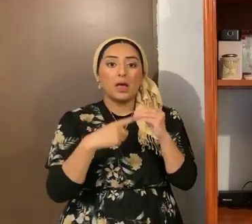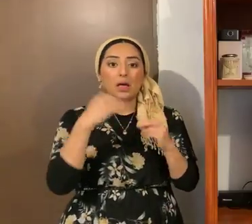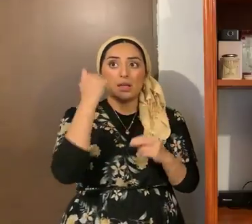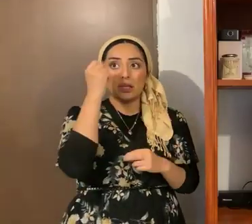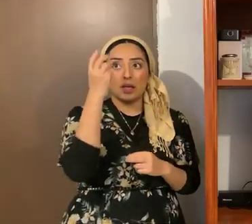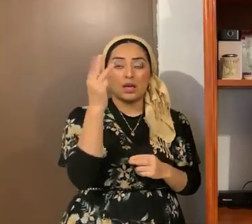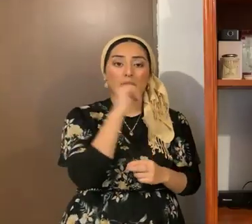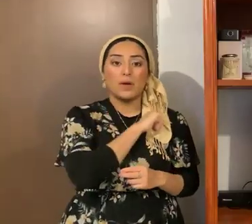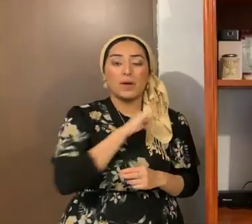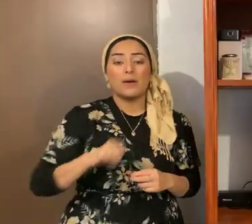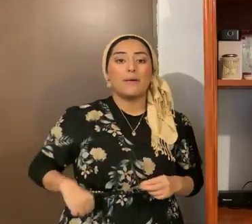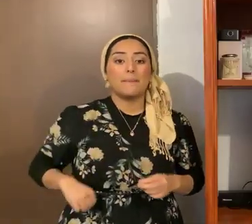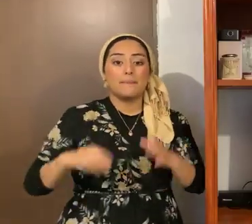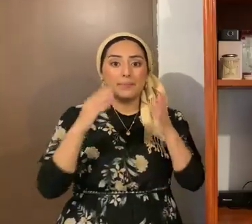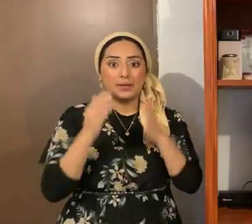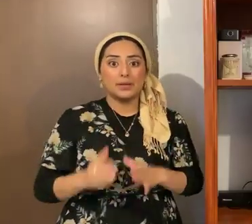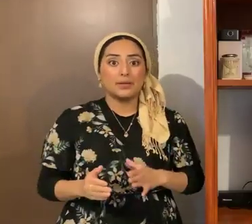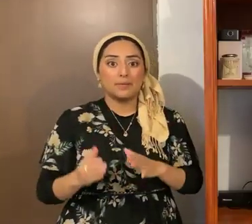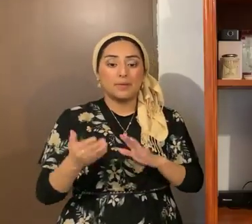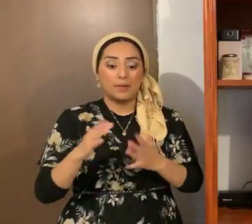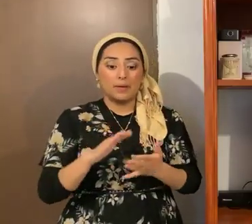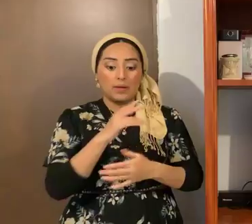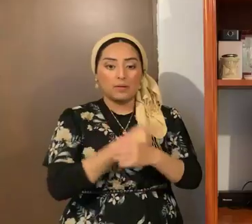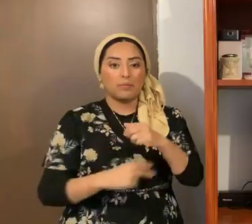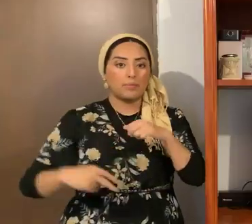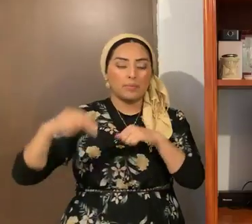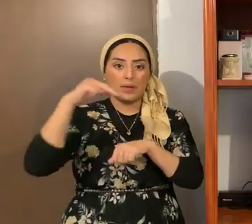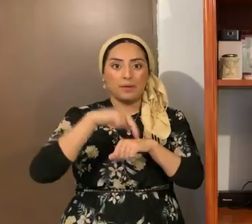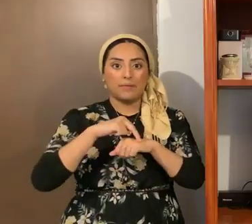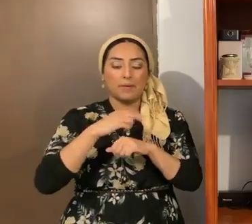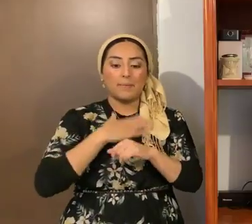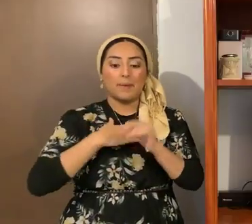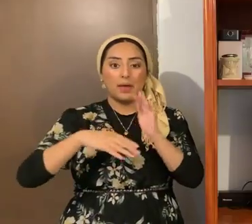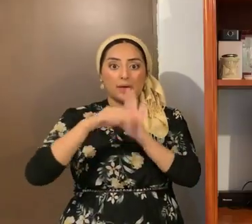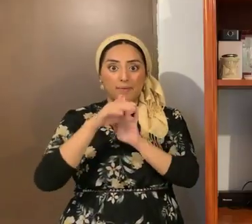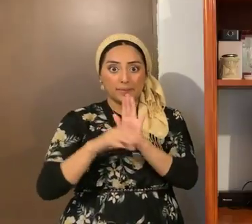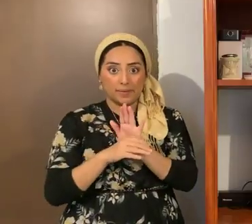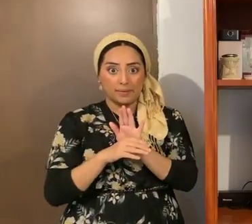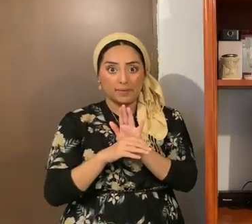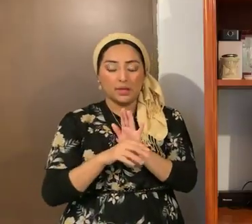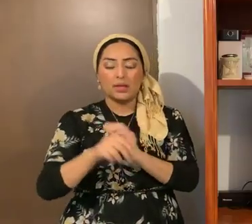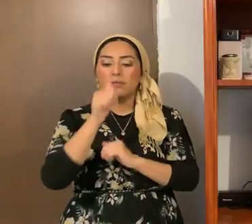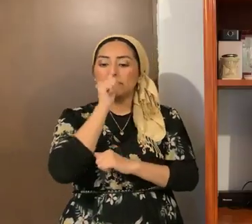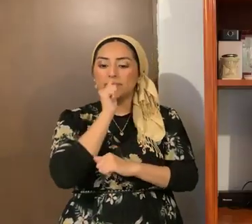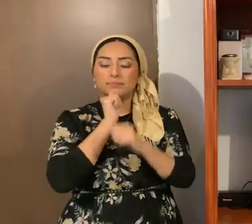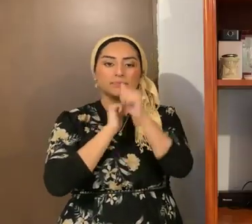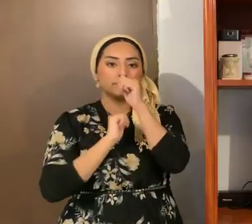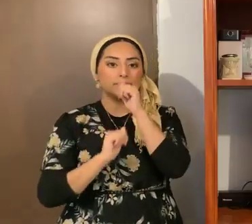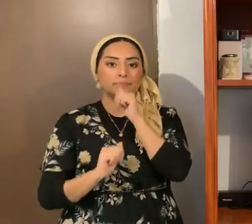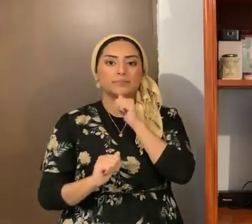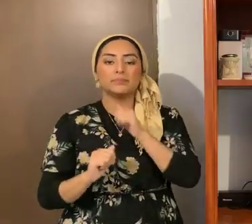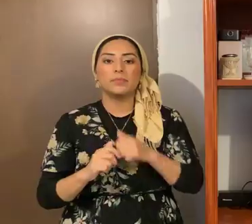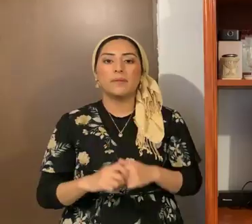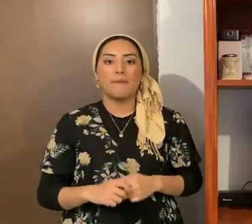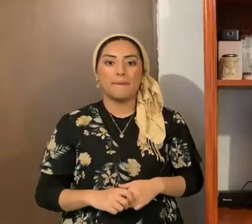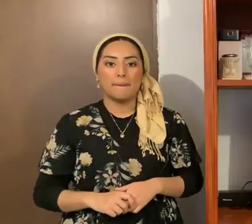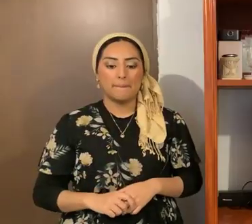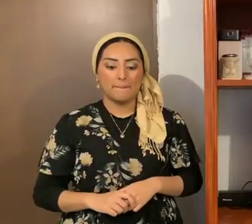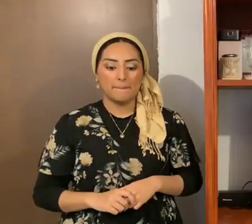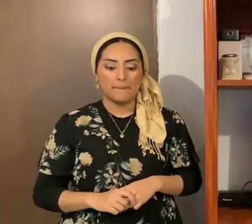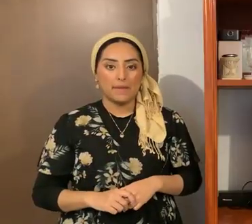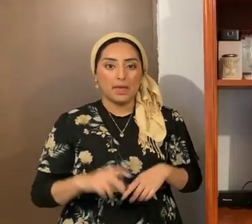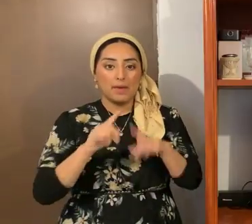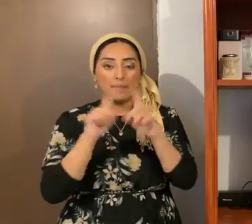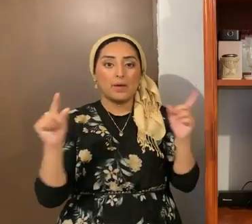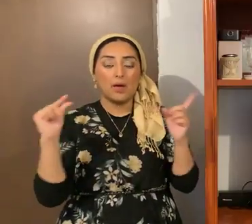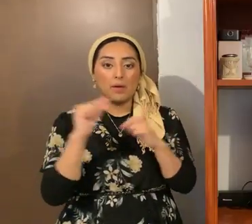del linaje de David, resucitado de los muertos conforme a mi Besorá, en el cual sufro penalidades, hasta prisiones a modo de malhechor, mas